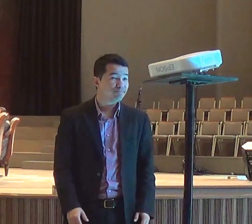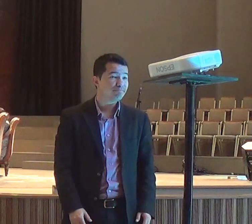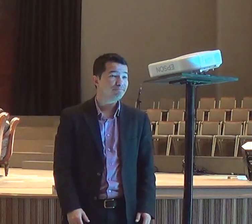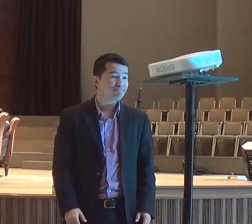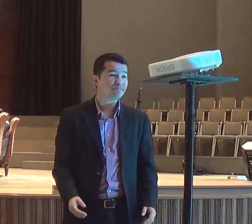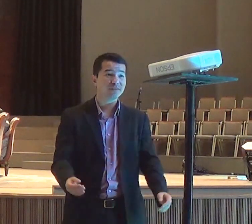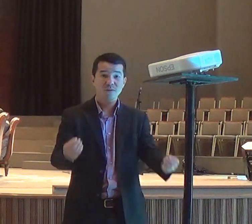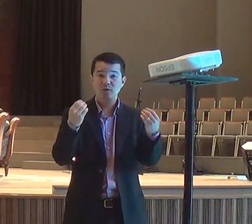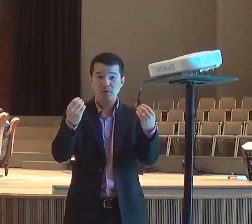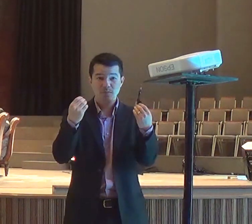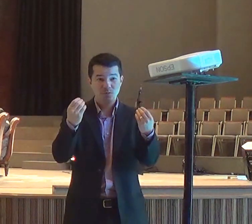nada,